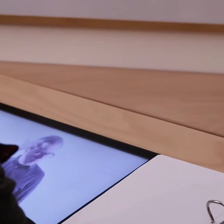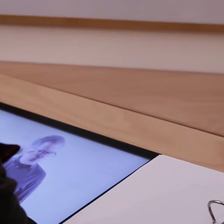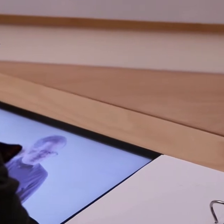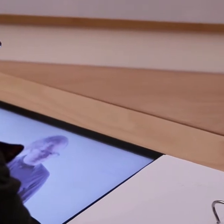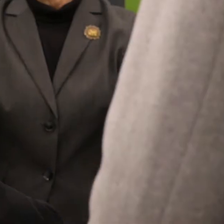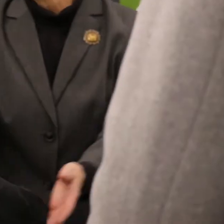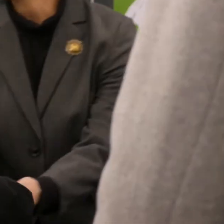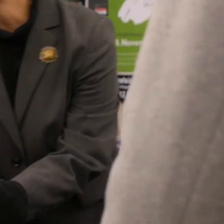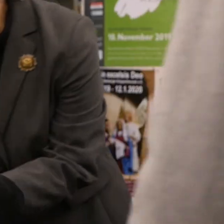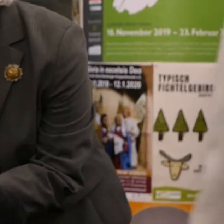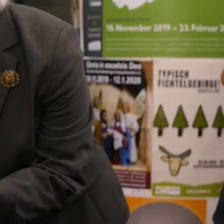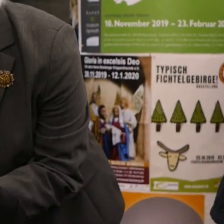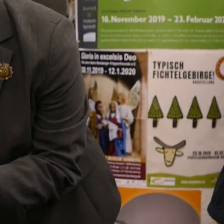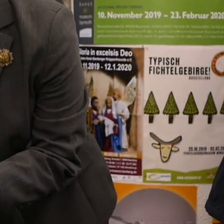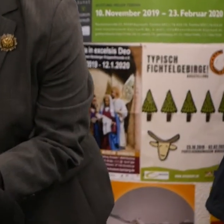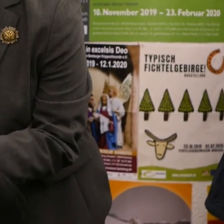Kulturangebot.